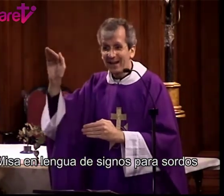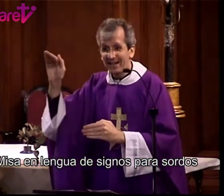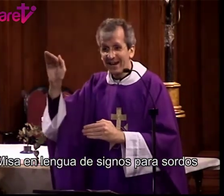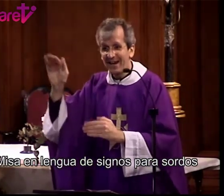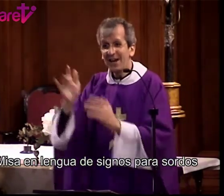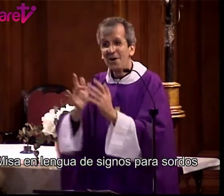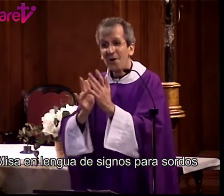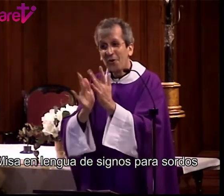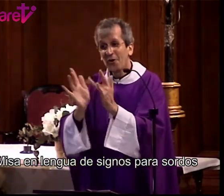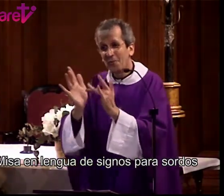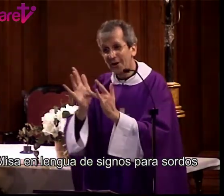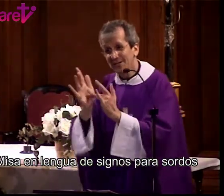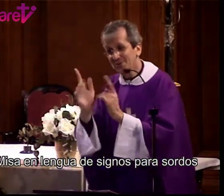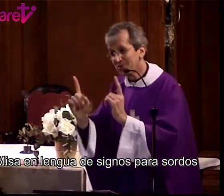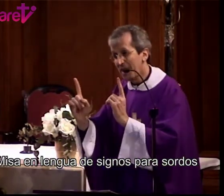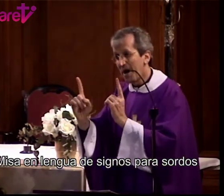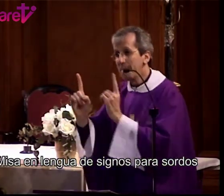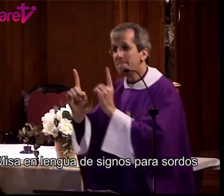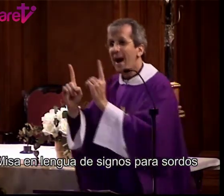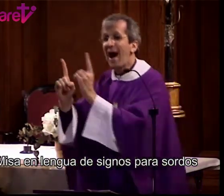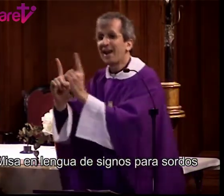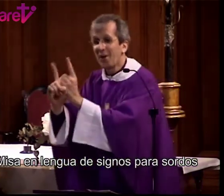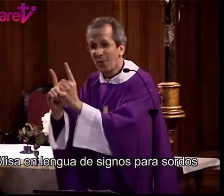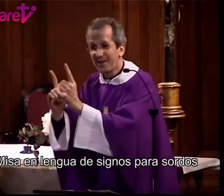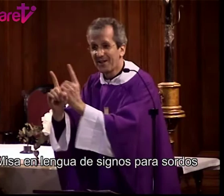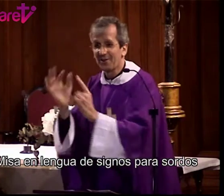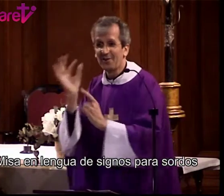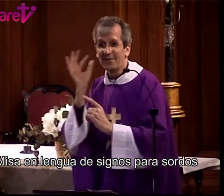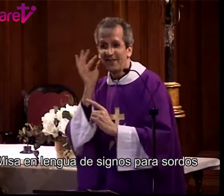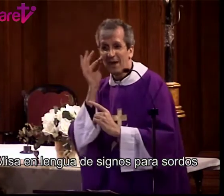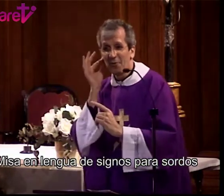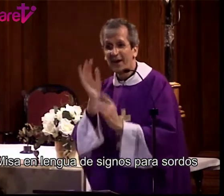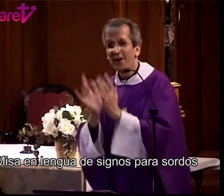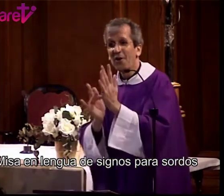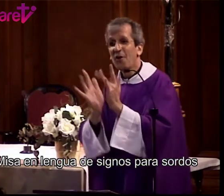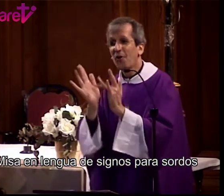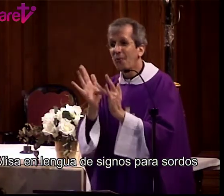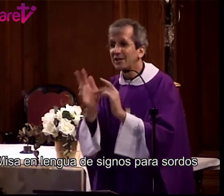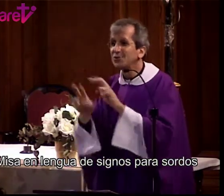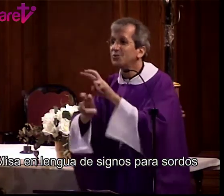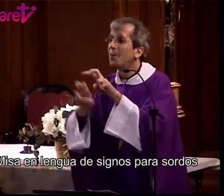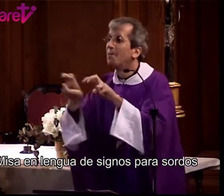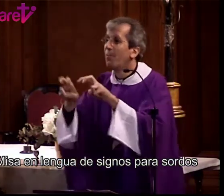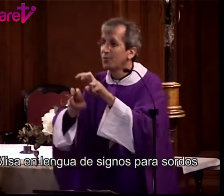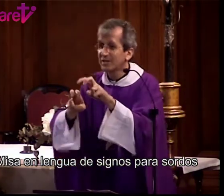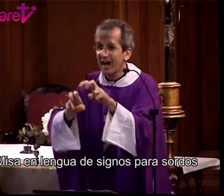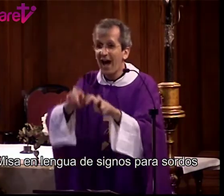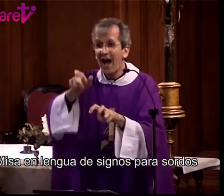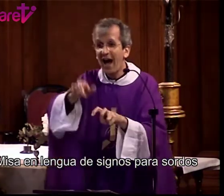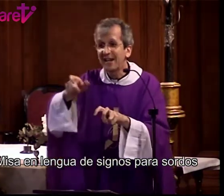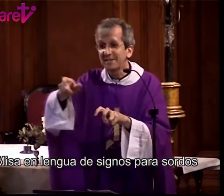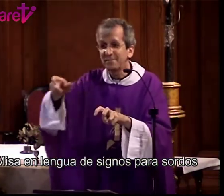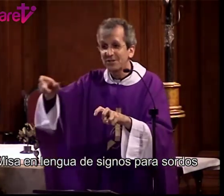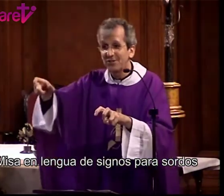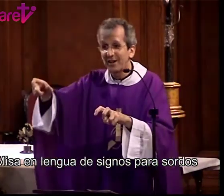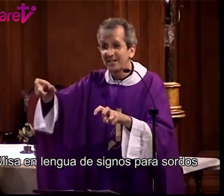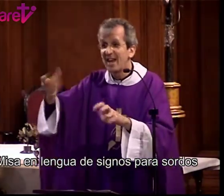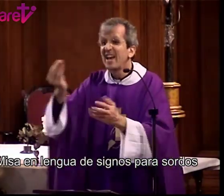samaritana, cómo Jesús va al encuentro de la mujer, cómo Jesús busca a las personas que